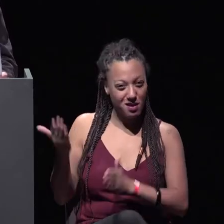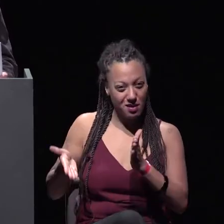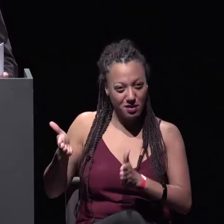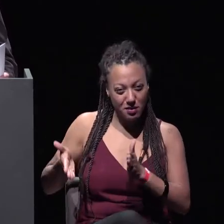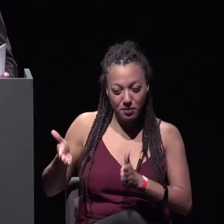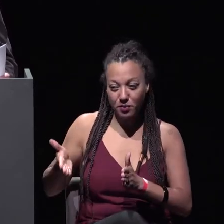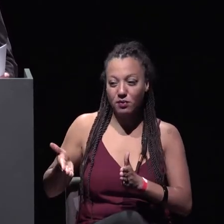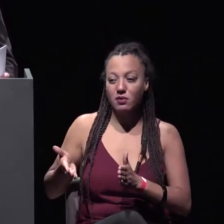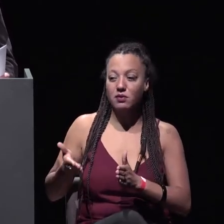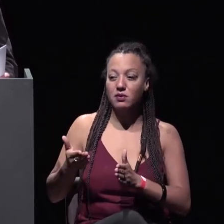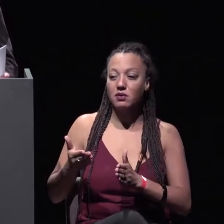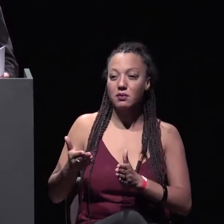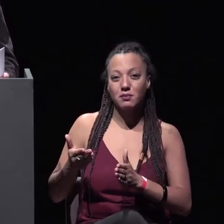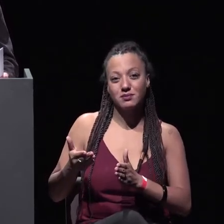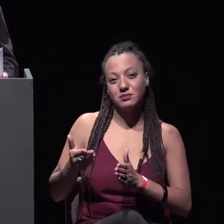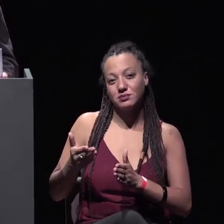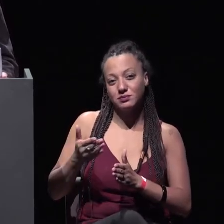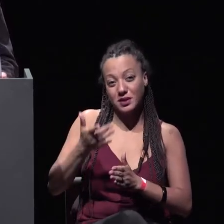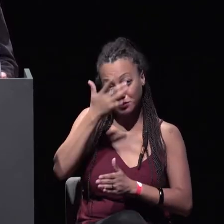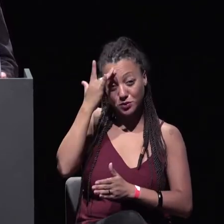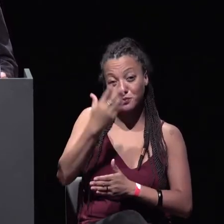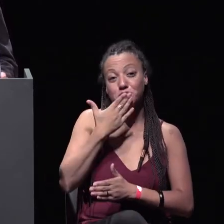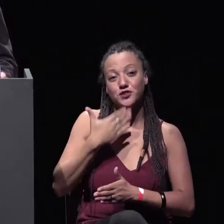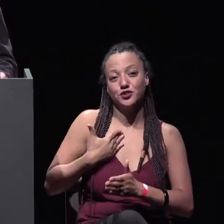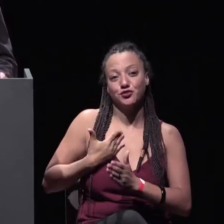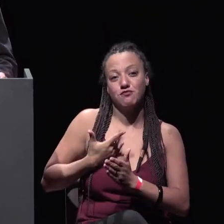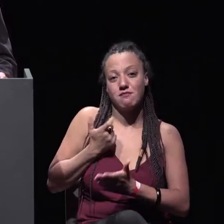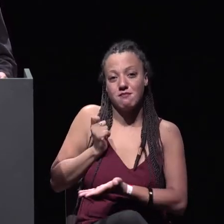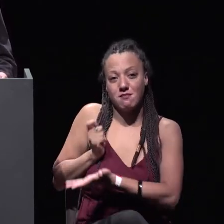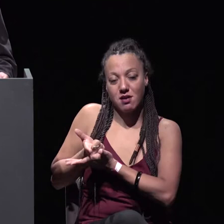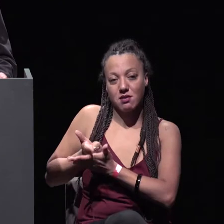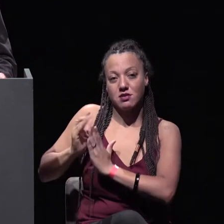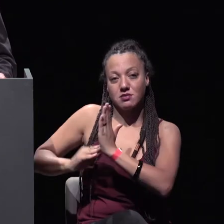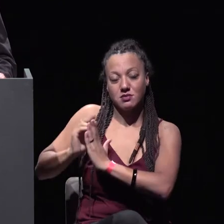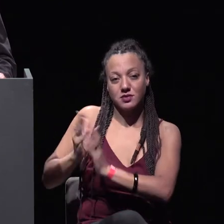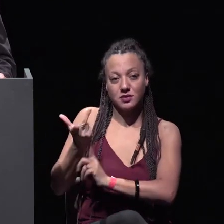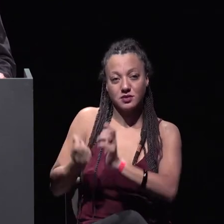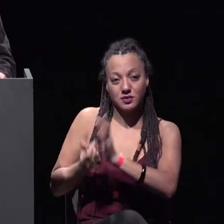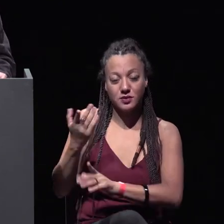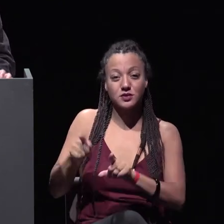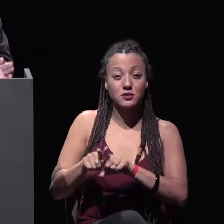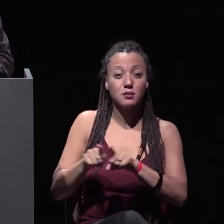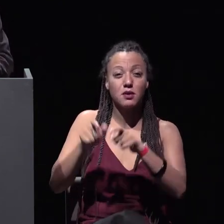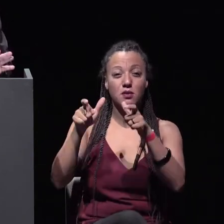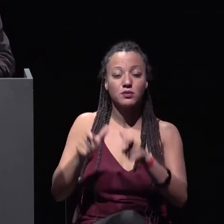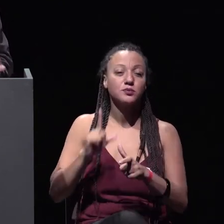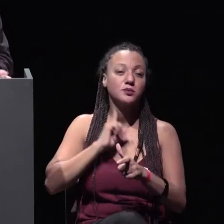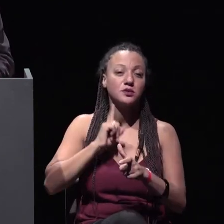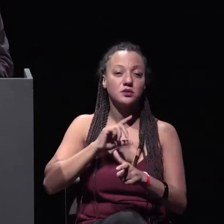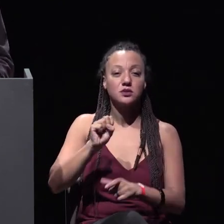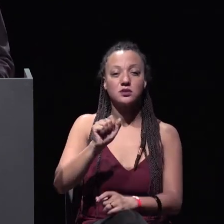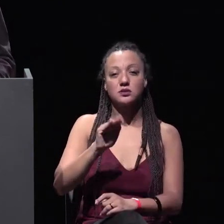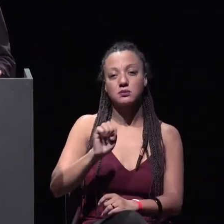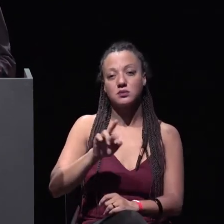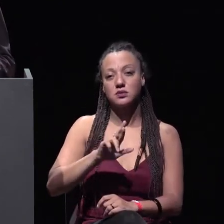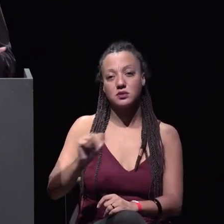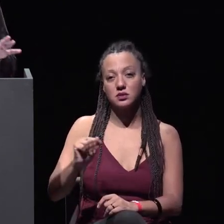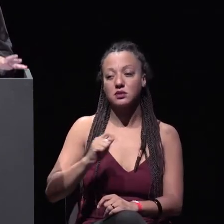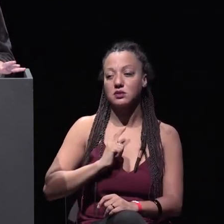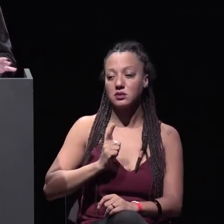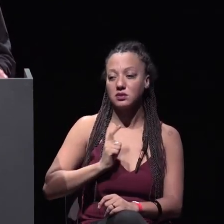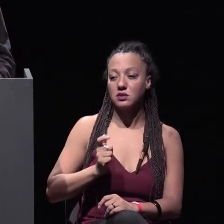execução desse conjunto a e algumas peças também para a cidade de sabará em minas gerais particularmente dos santos